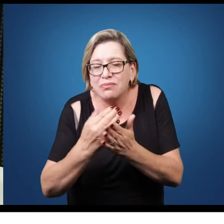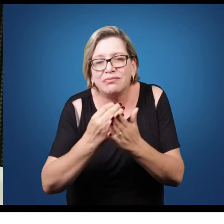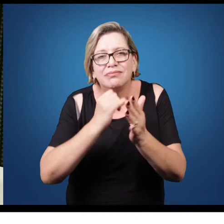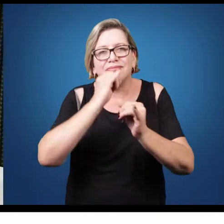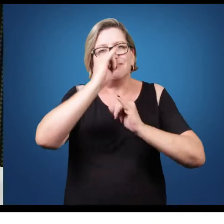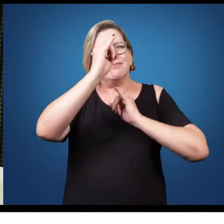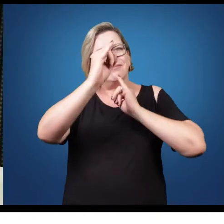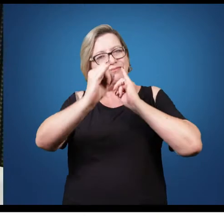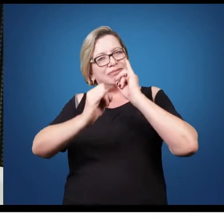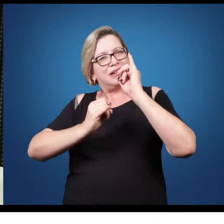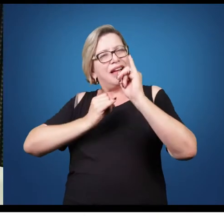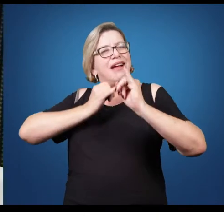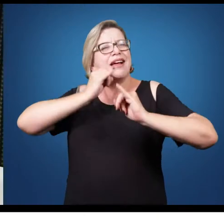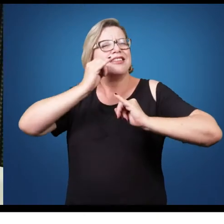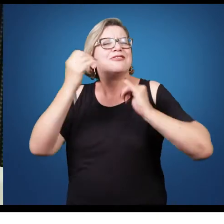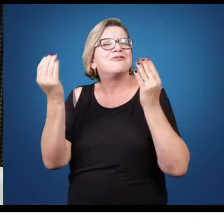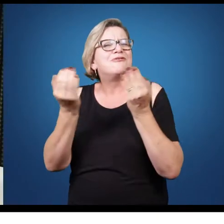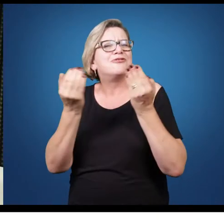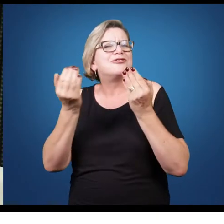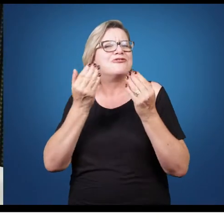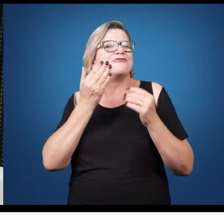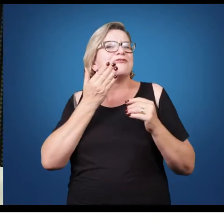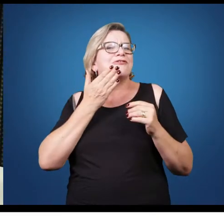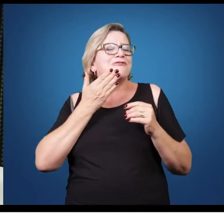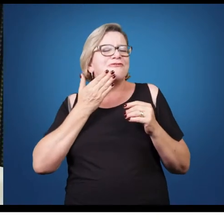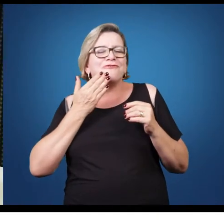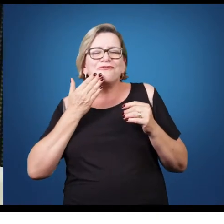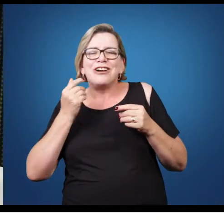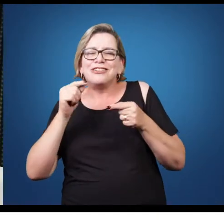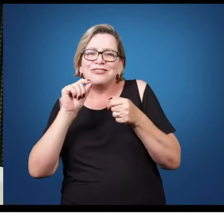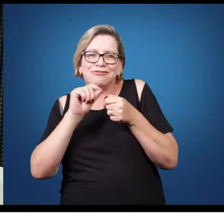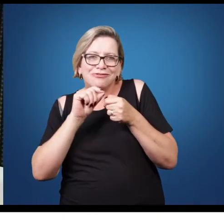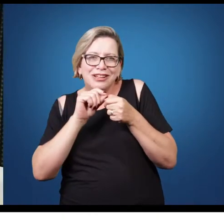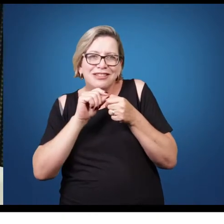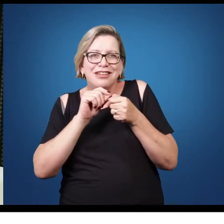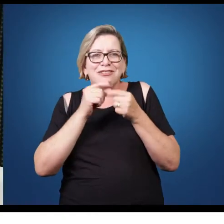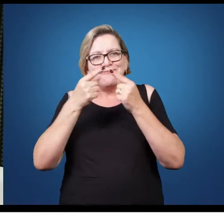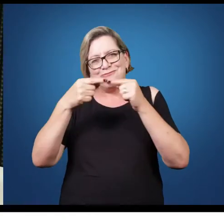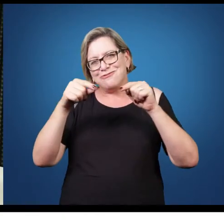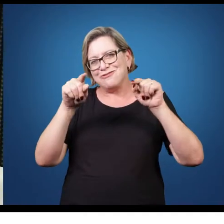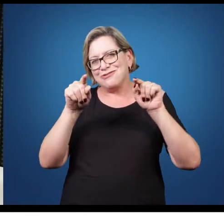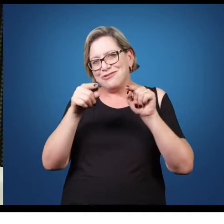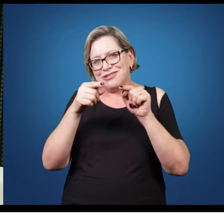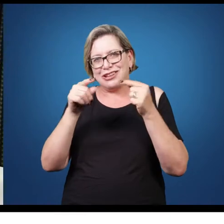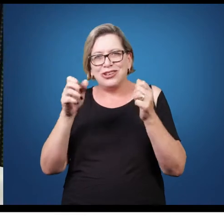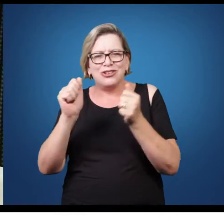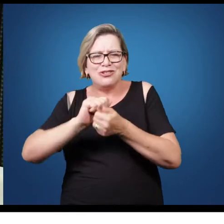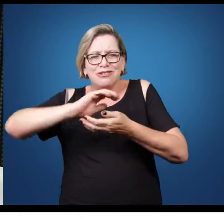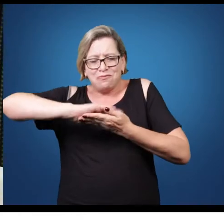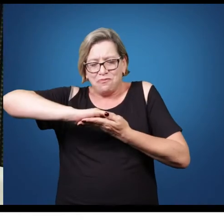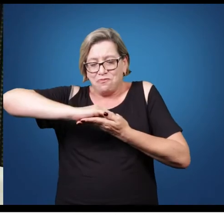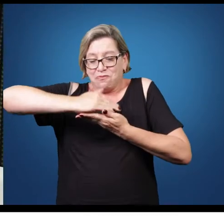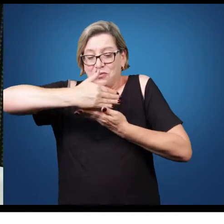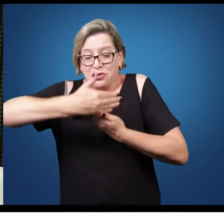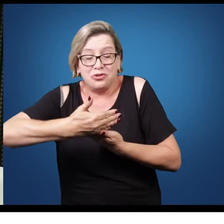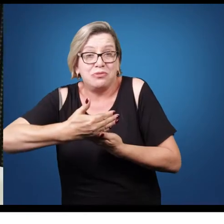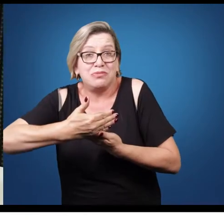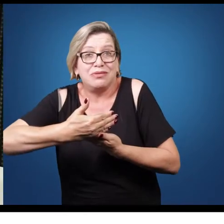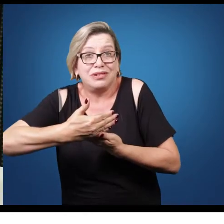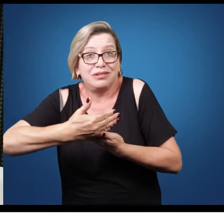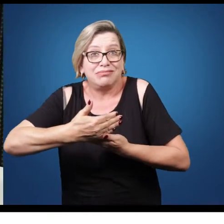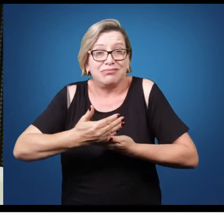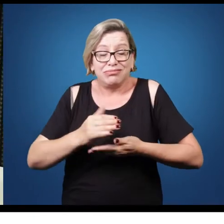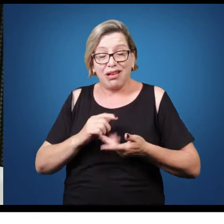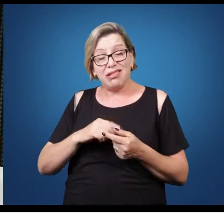produto disso hoje em dia você com um bom notebook tem a mesma tecnologia capacidade sonora do melhor estúdio do mundo